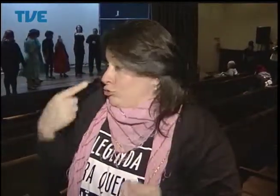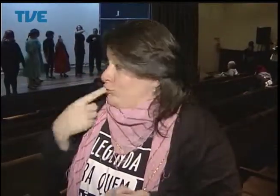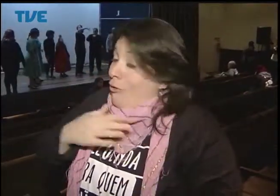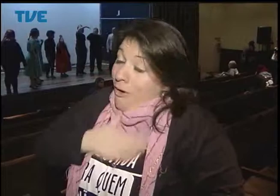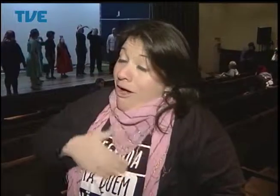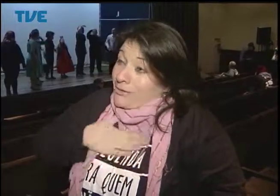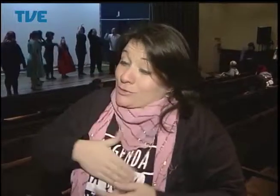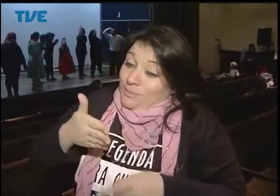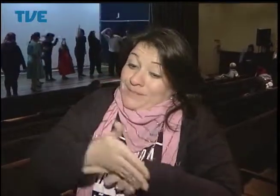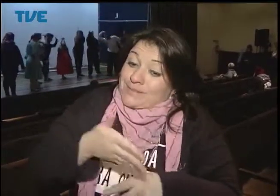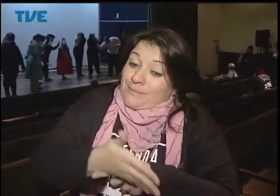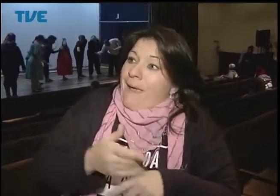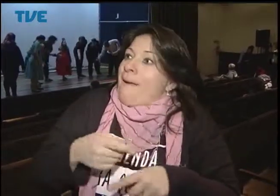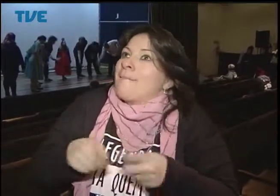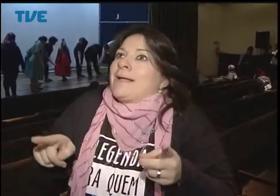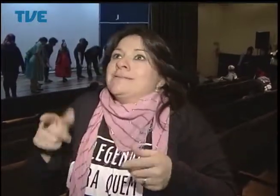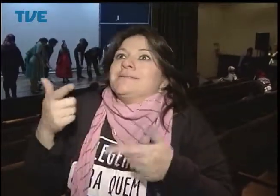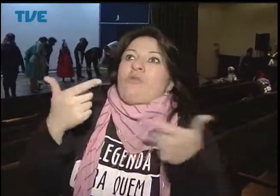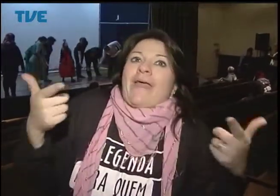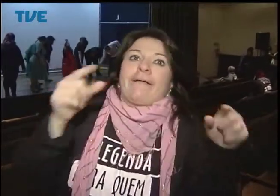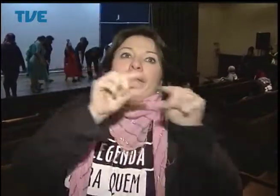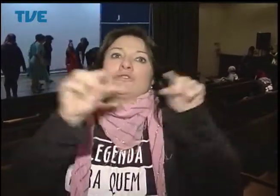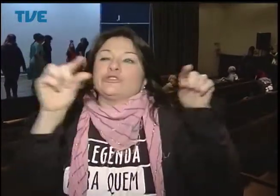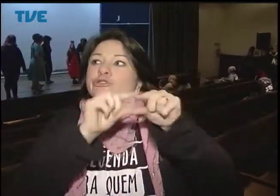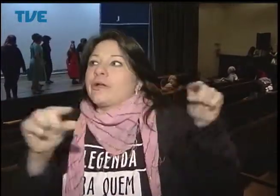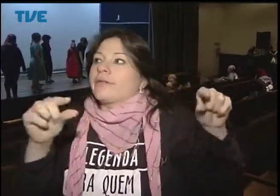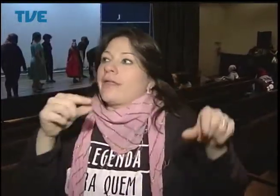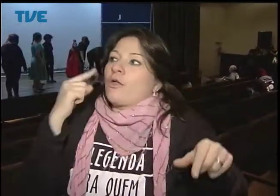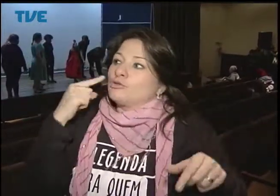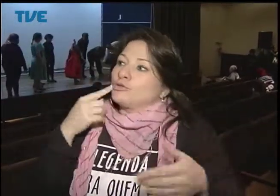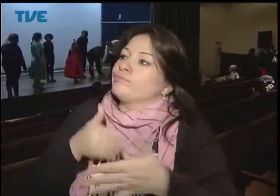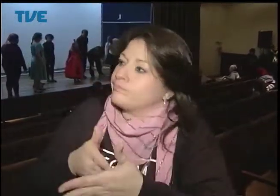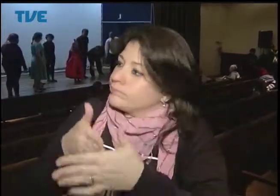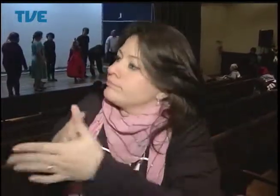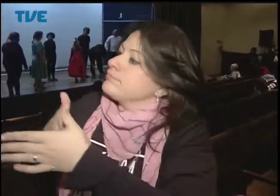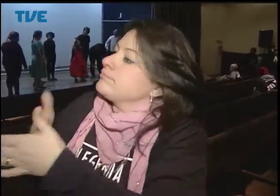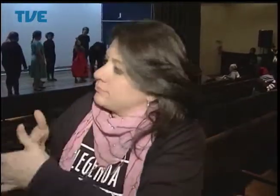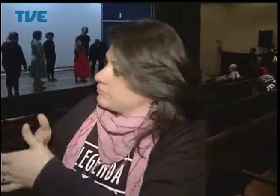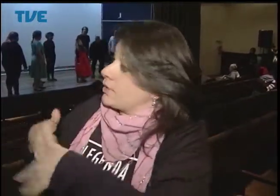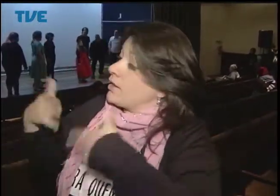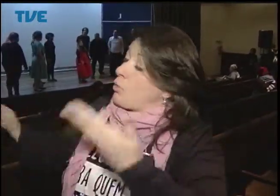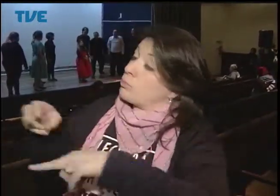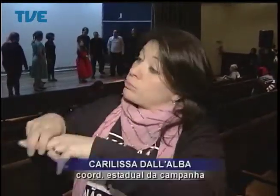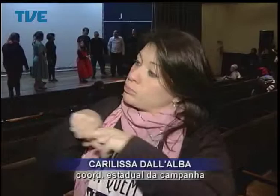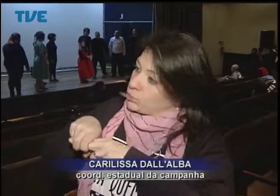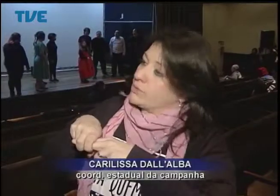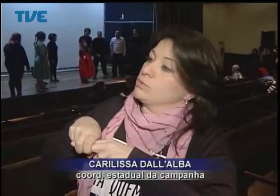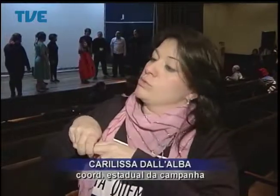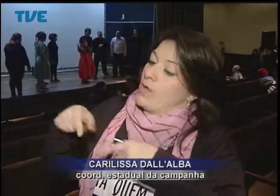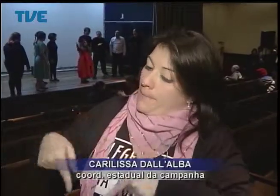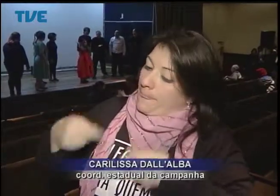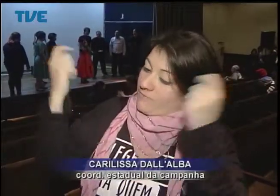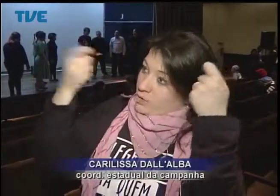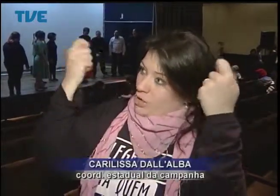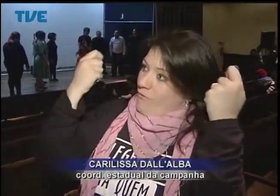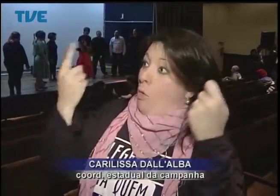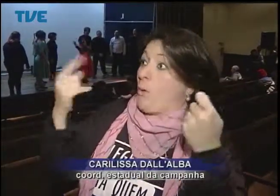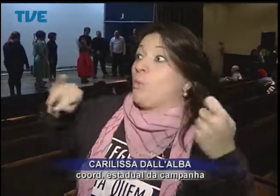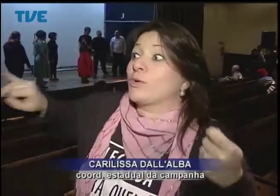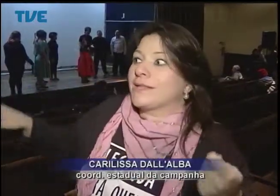no festival, os surdos gostam de vir participar, mas só que não tem legenda, e isso é um limitador. Não há